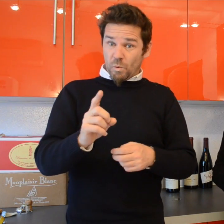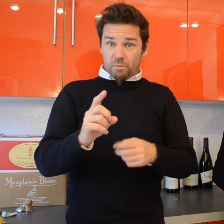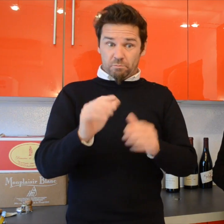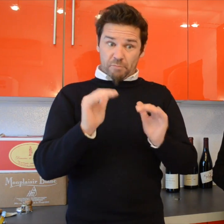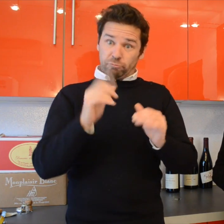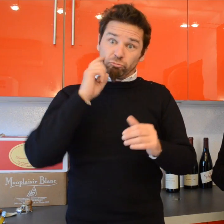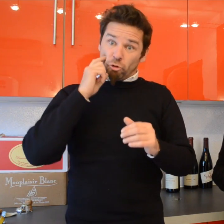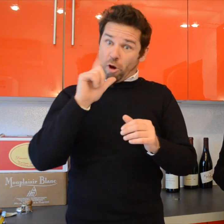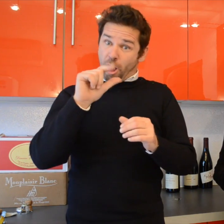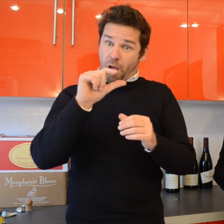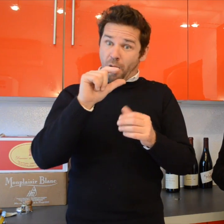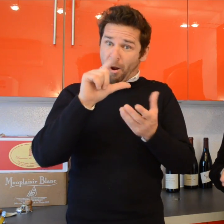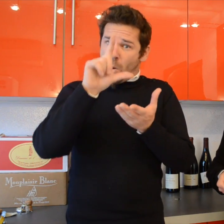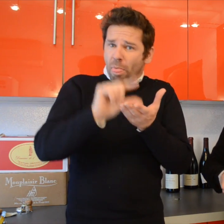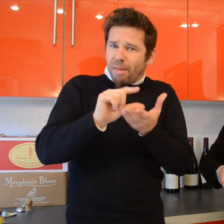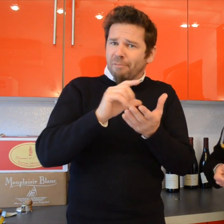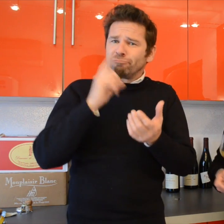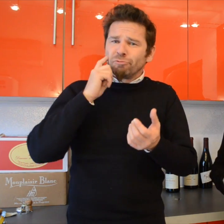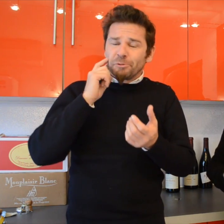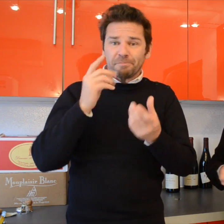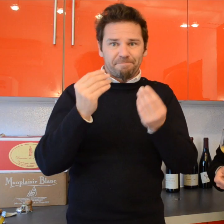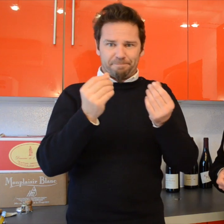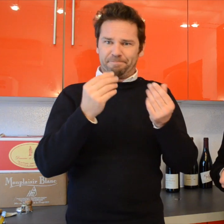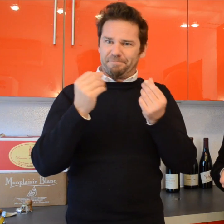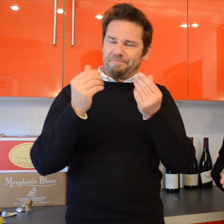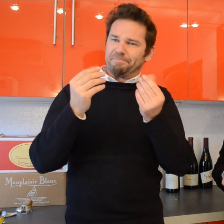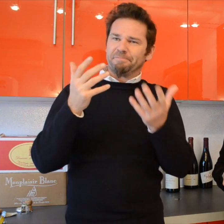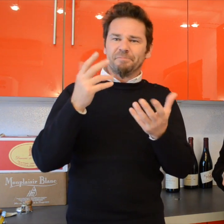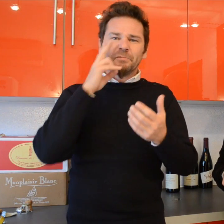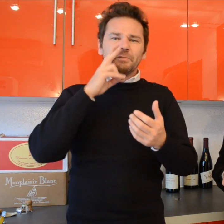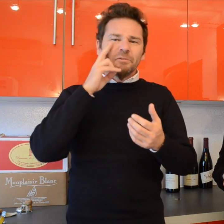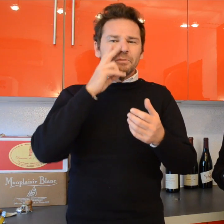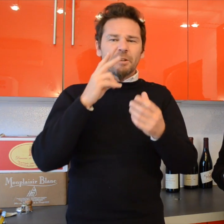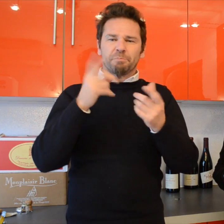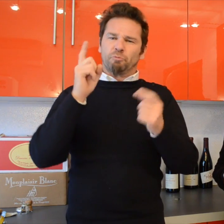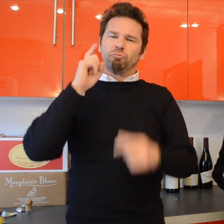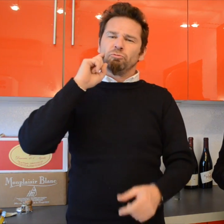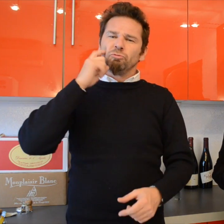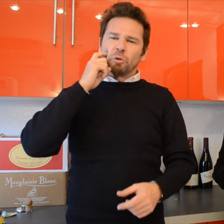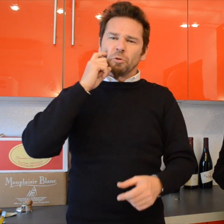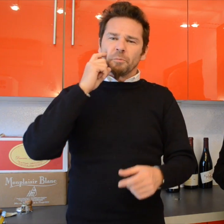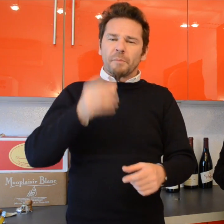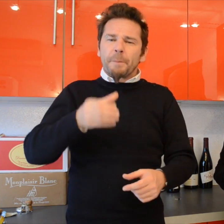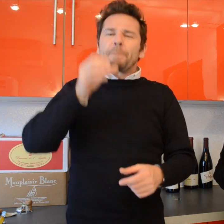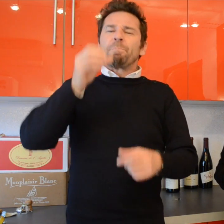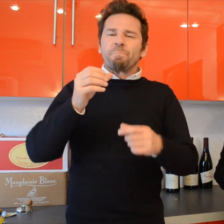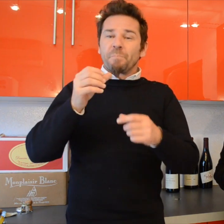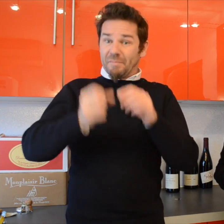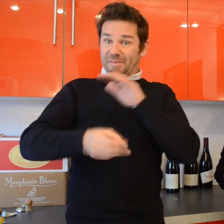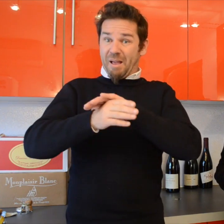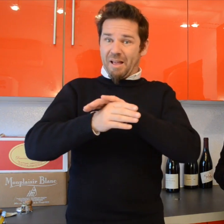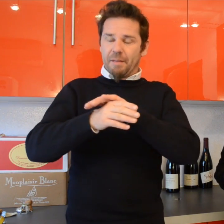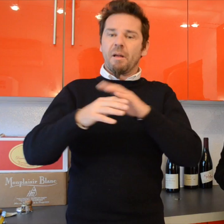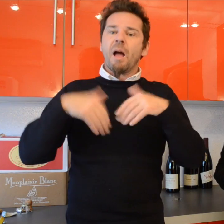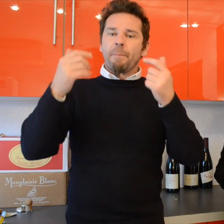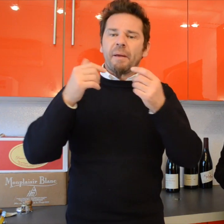reste des sucres, donc c'est un vin qui est plutôt sucré en attaque, mais qui après enchaîne sur